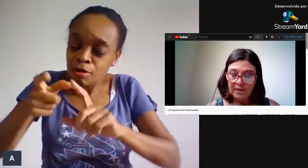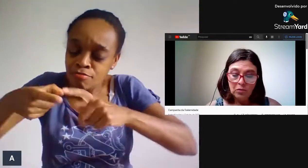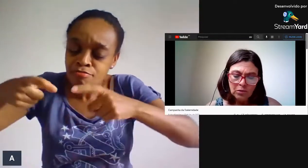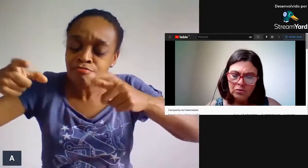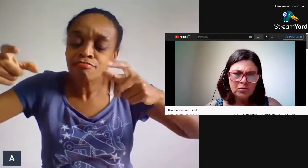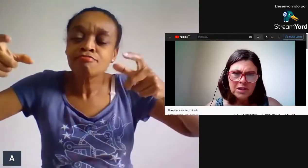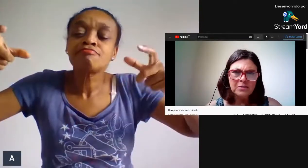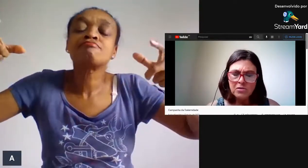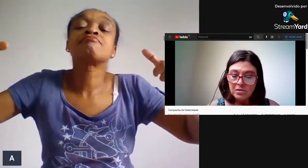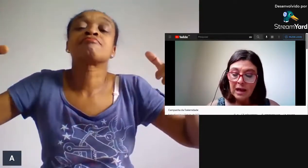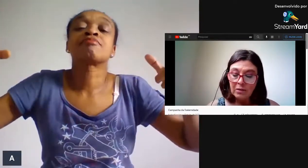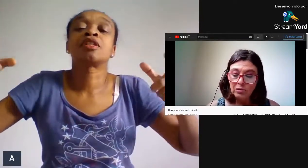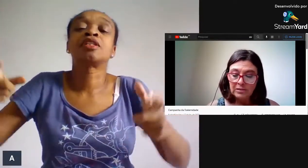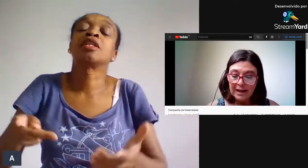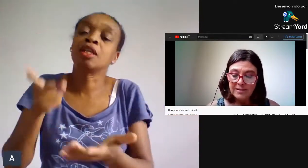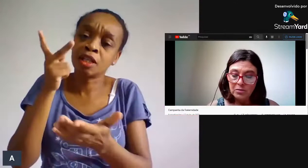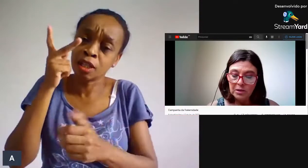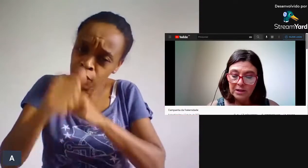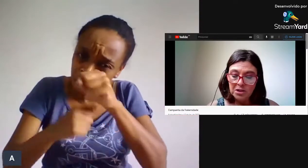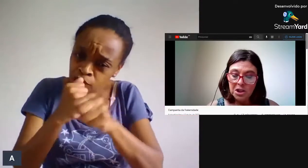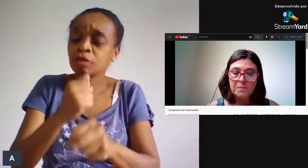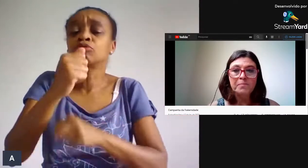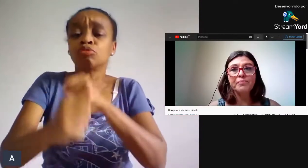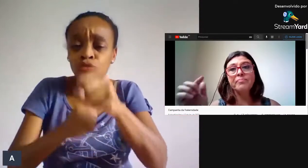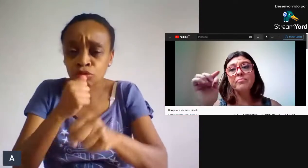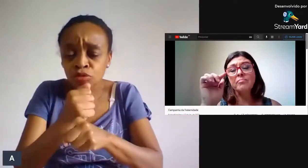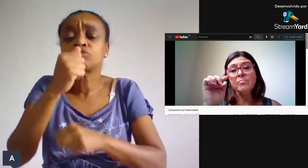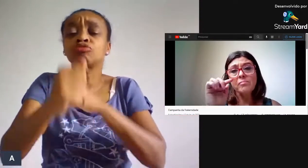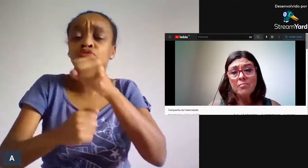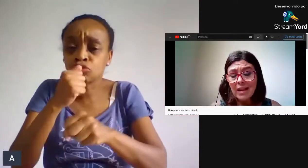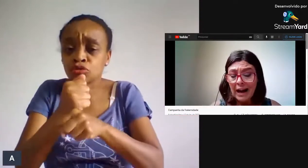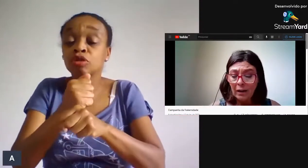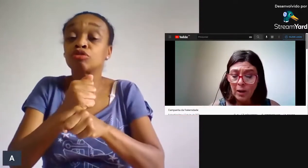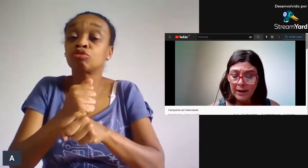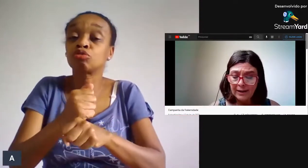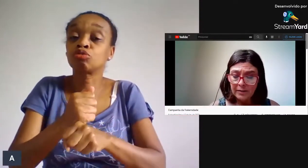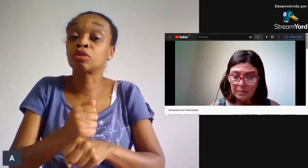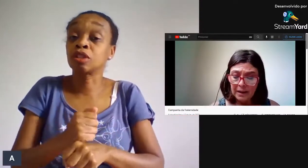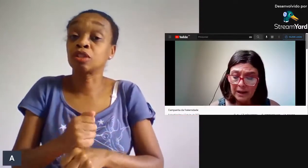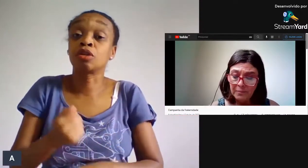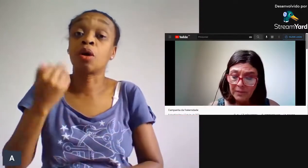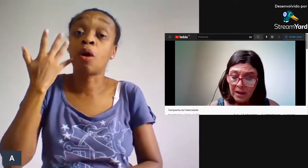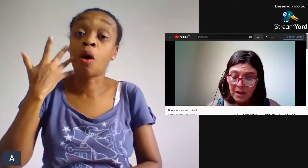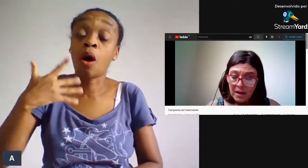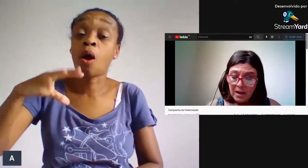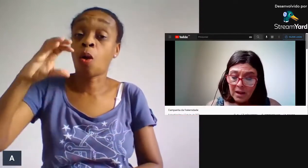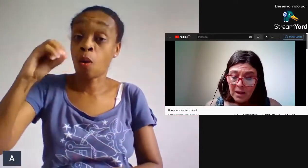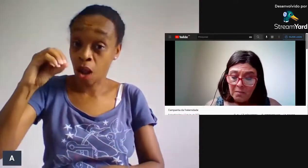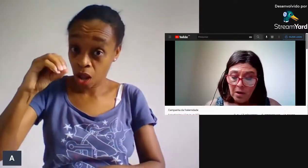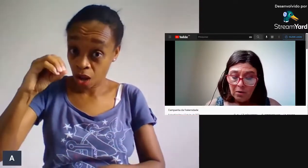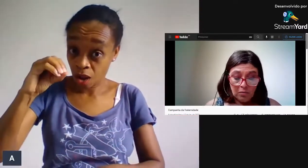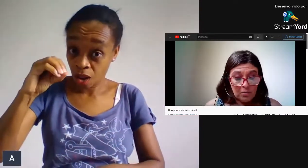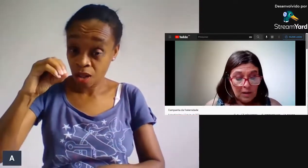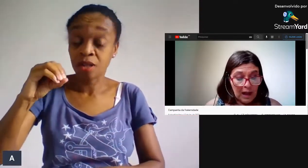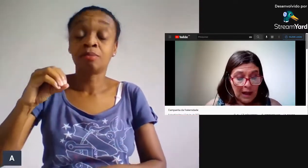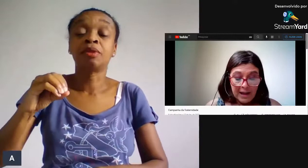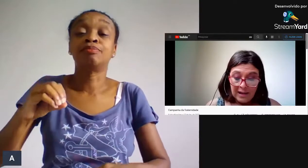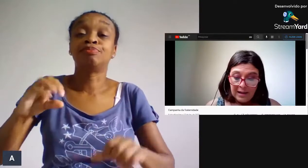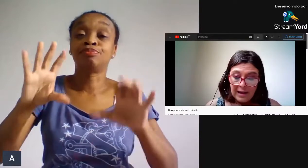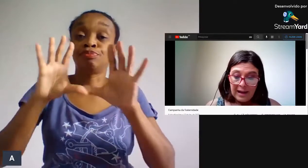expandida, e todos os anos acontece durante a quaresma, né?